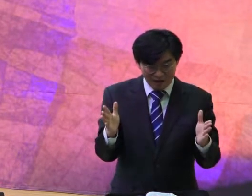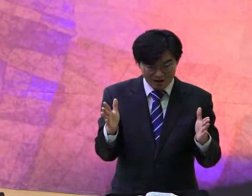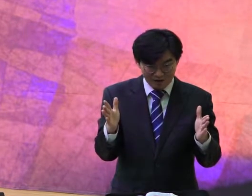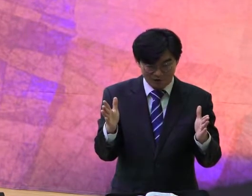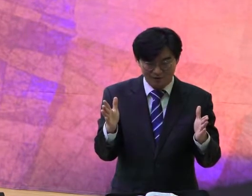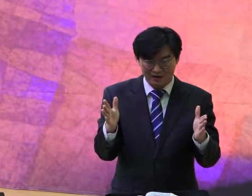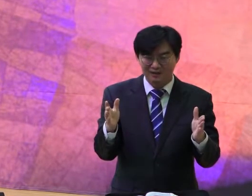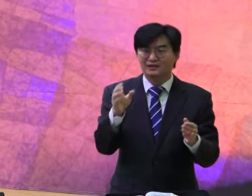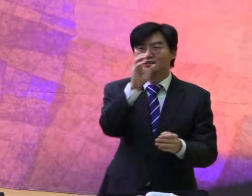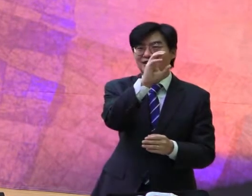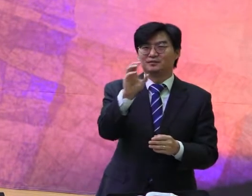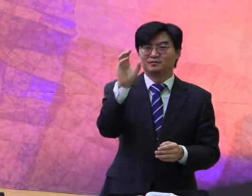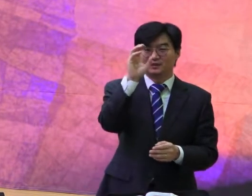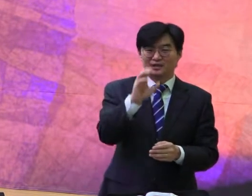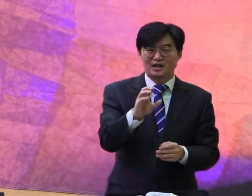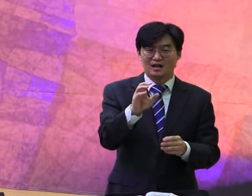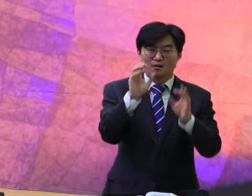바랍니다.